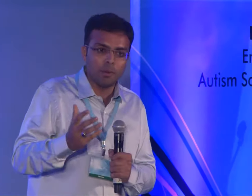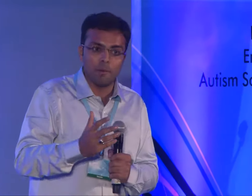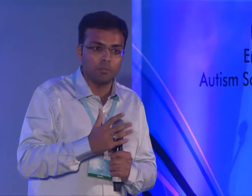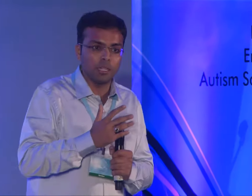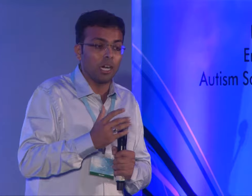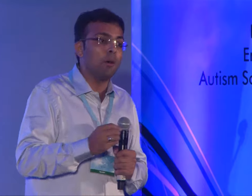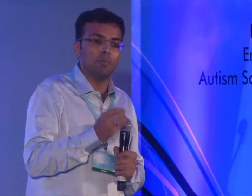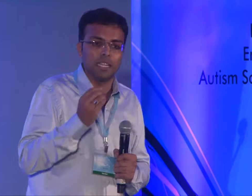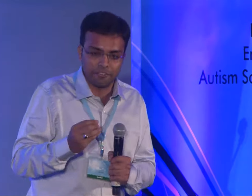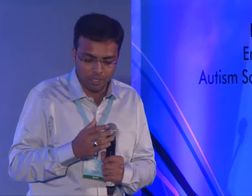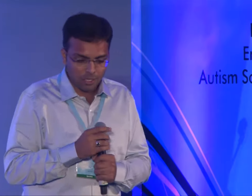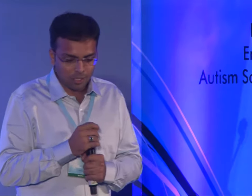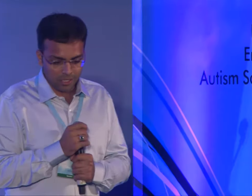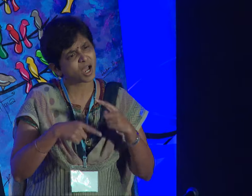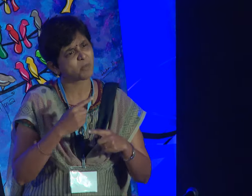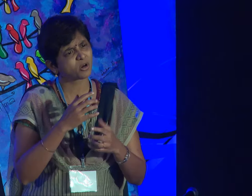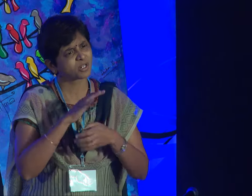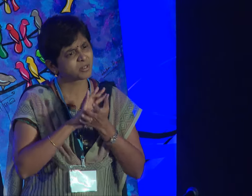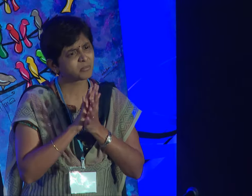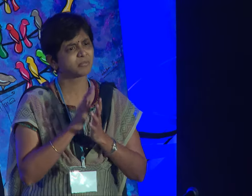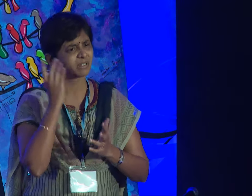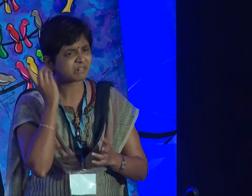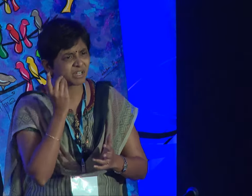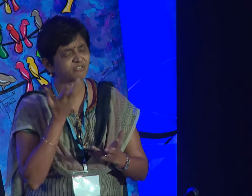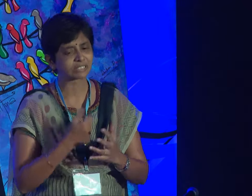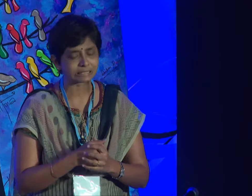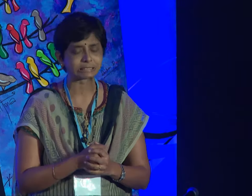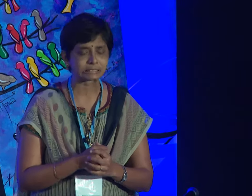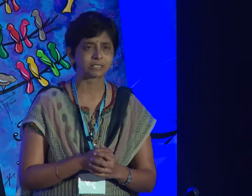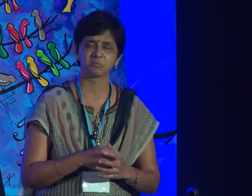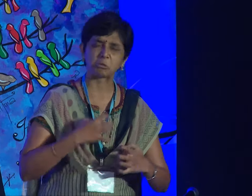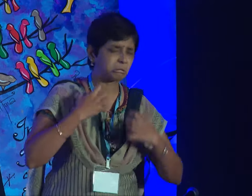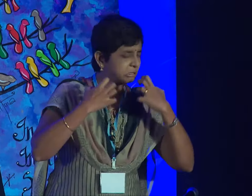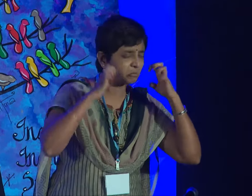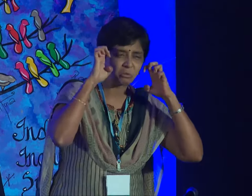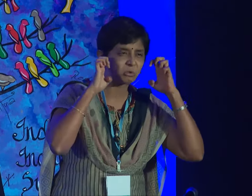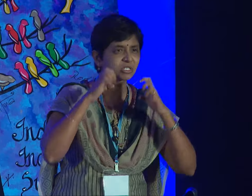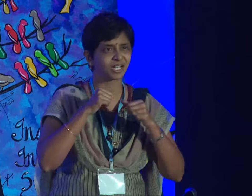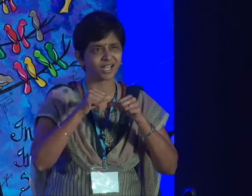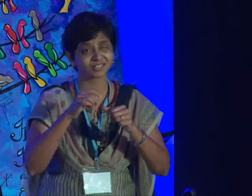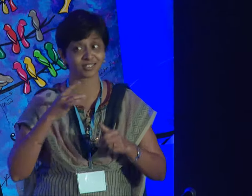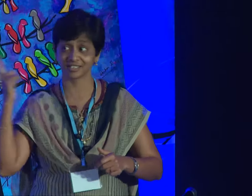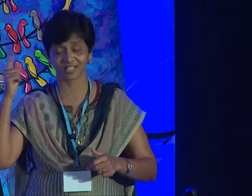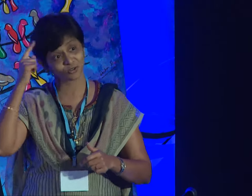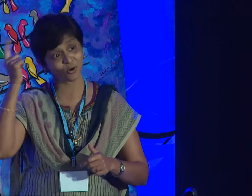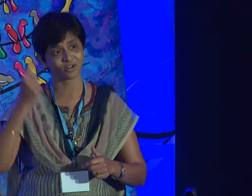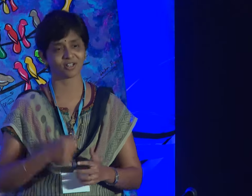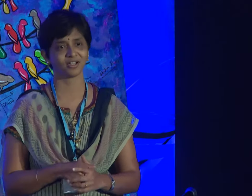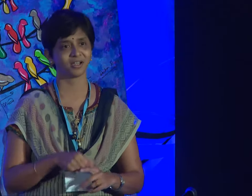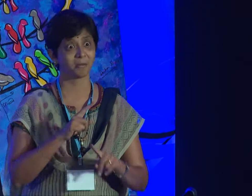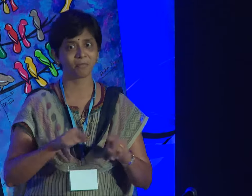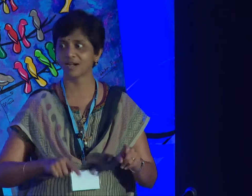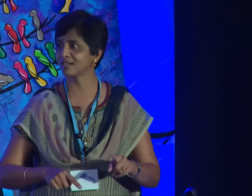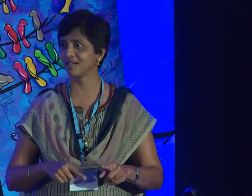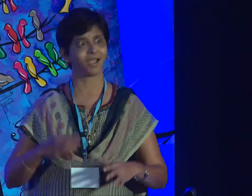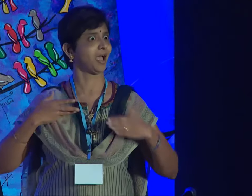डू यू फील अबाउट बीइंग डेफ। तो हम ऐसा सोच रहे थे कि बहुत इमोशनल आंसर आएगा, और उन्होंने बोला आई एम हैप्पी, मैं